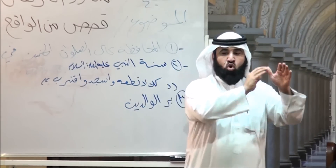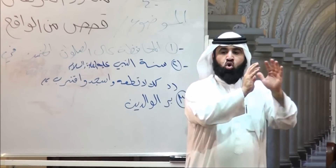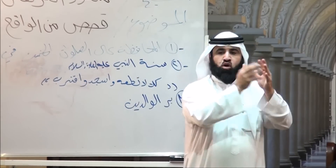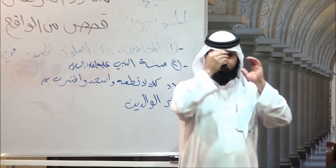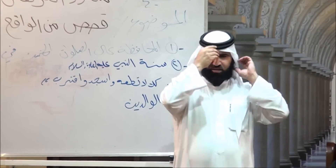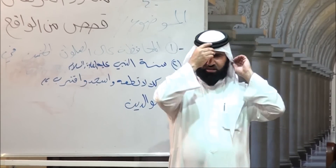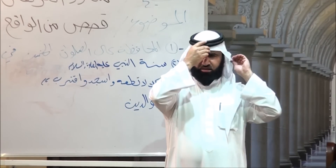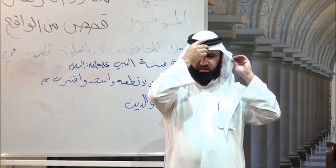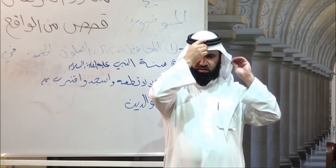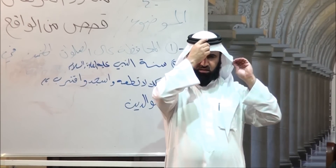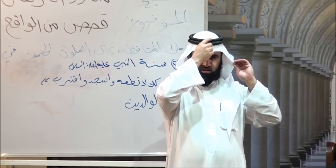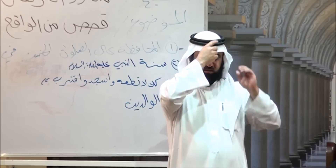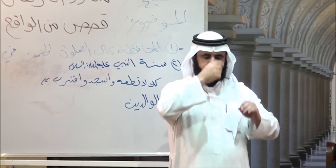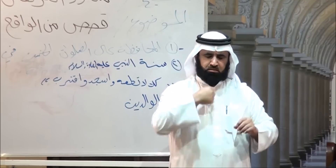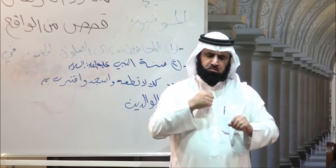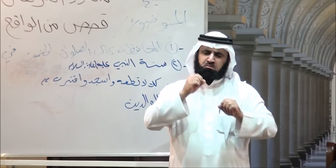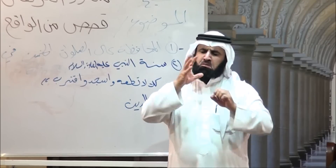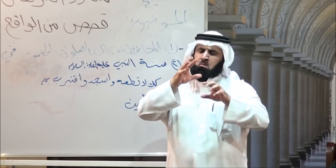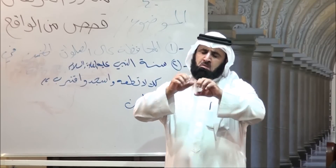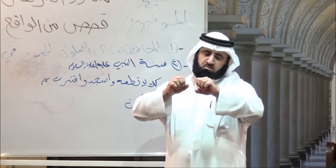قال: فلما أصبحت